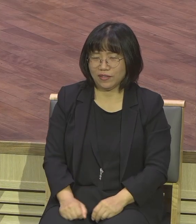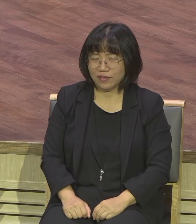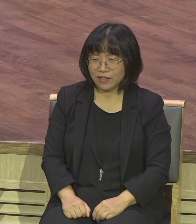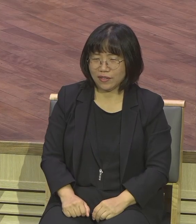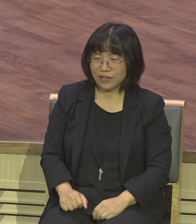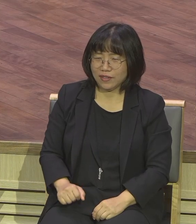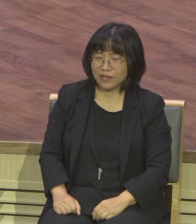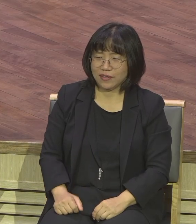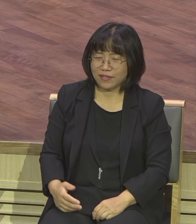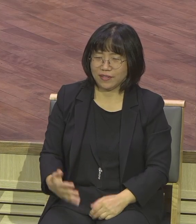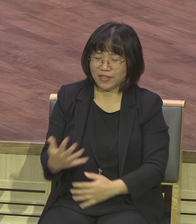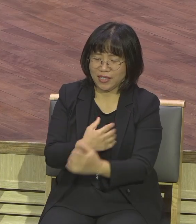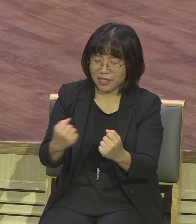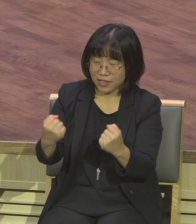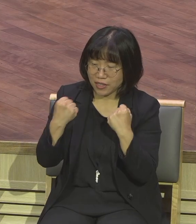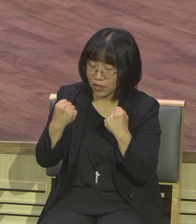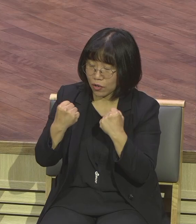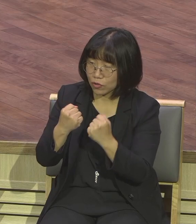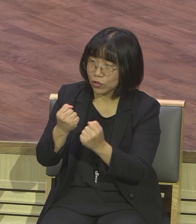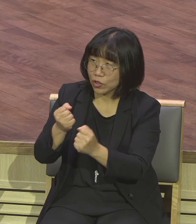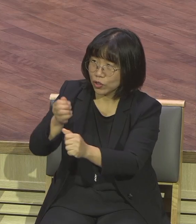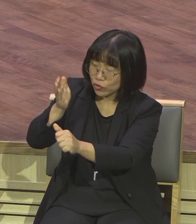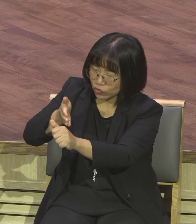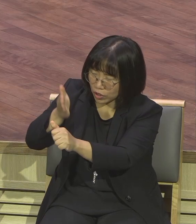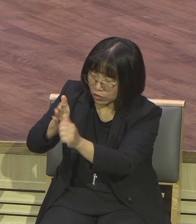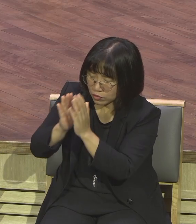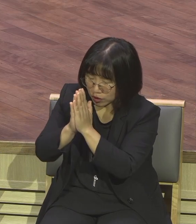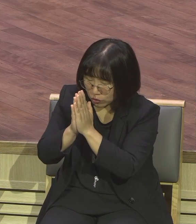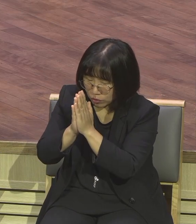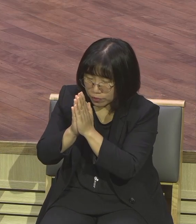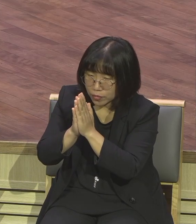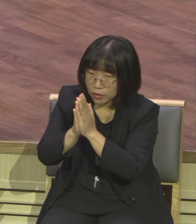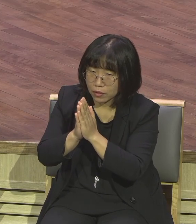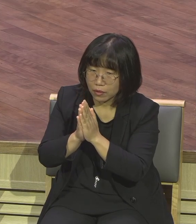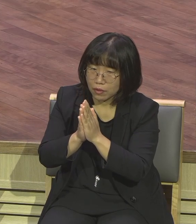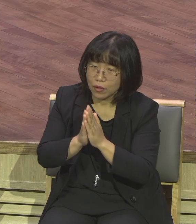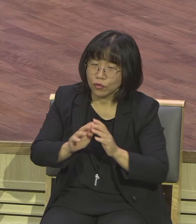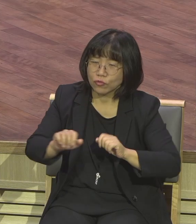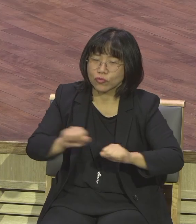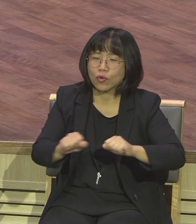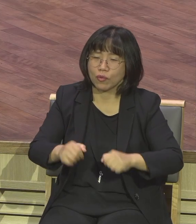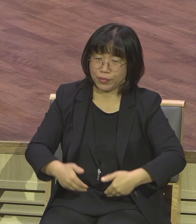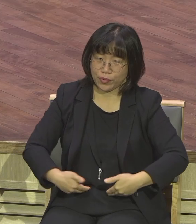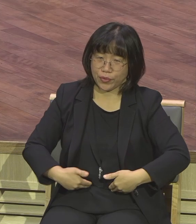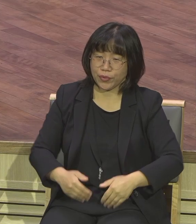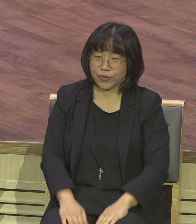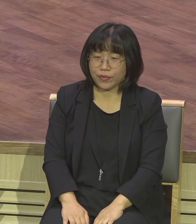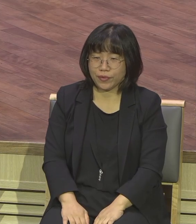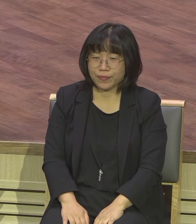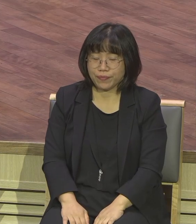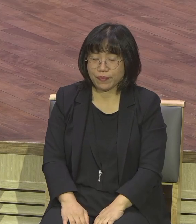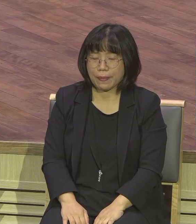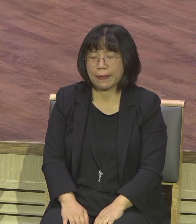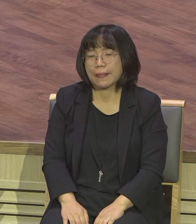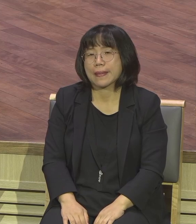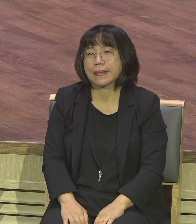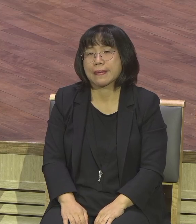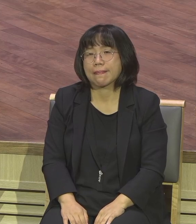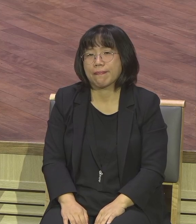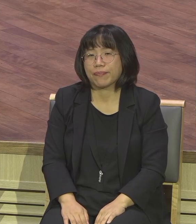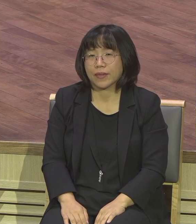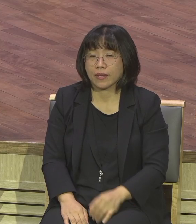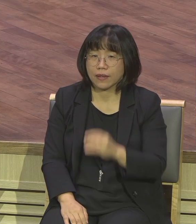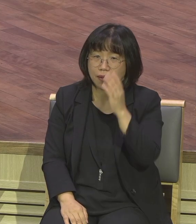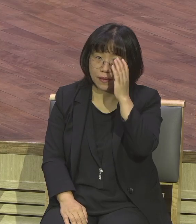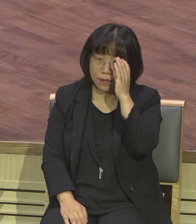달라 했으면 아멘 했으면 체력을 갖추어야지. 행할 때 믿음입니다. 알겠어요?